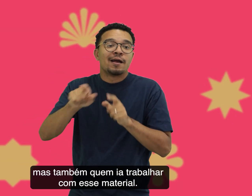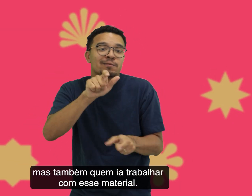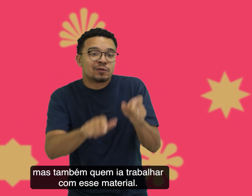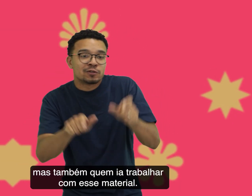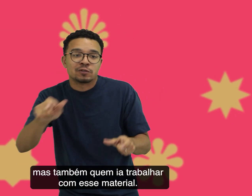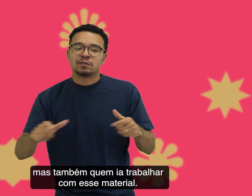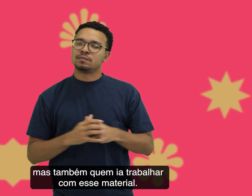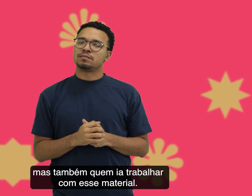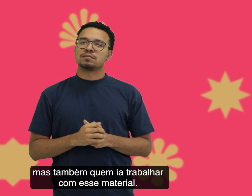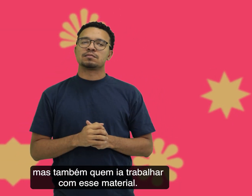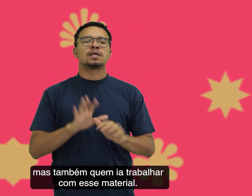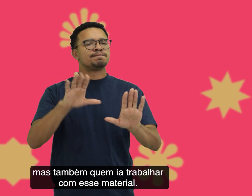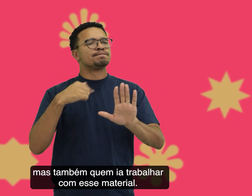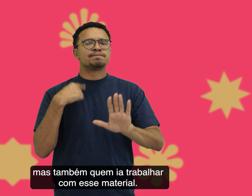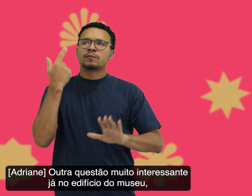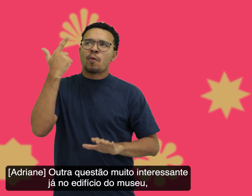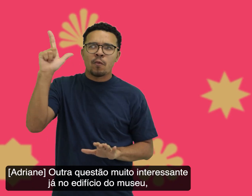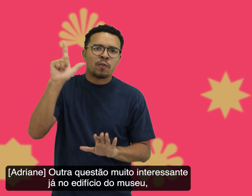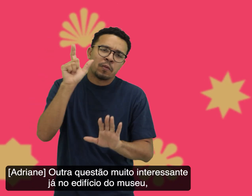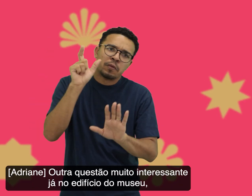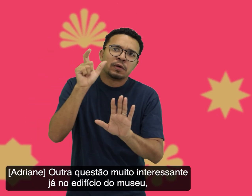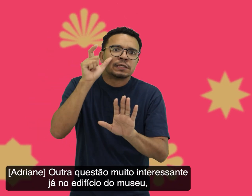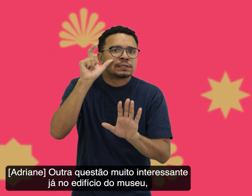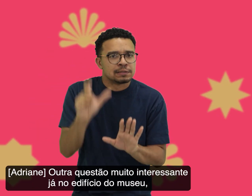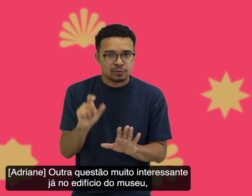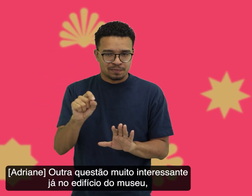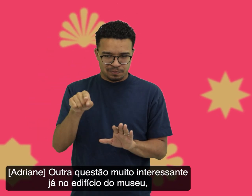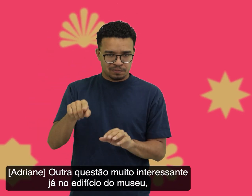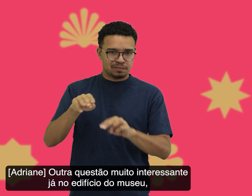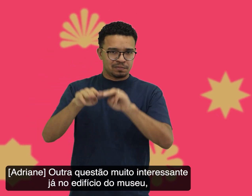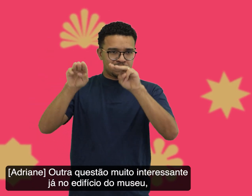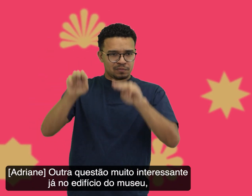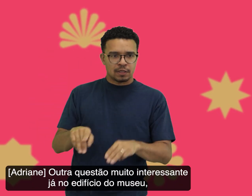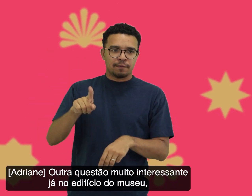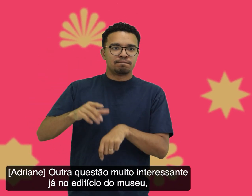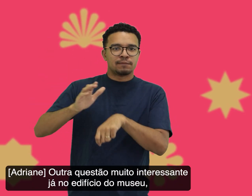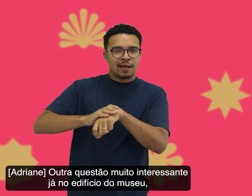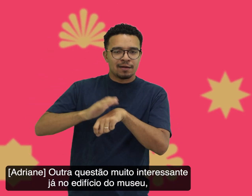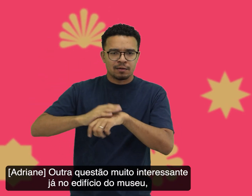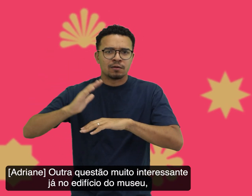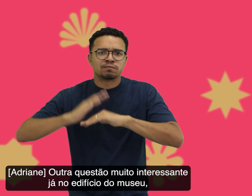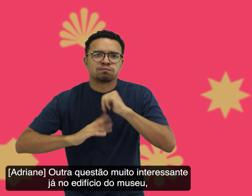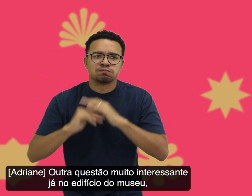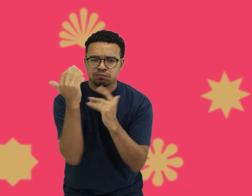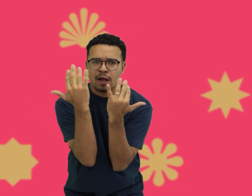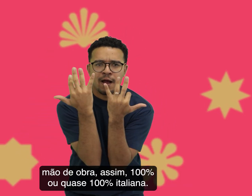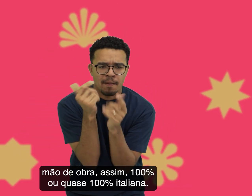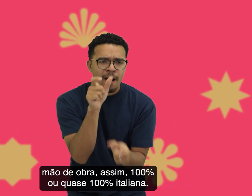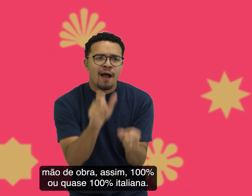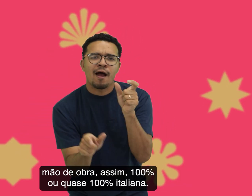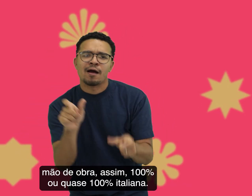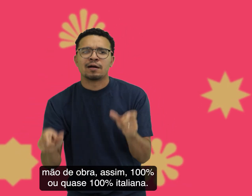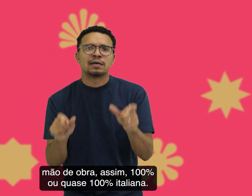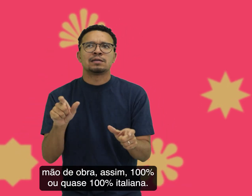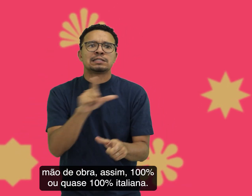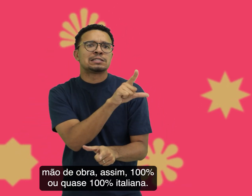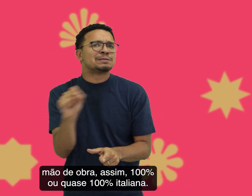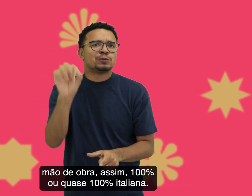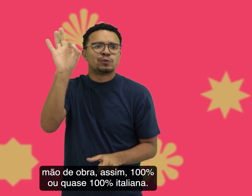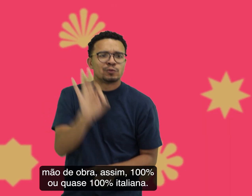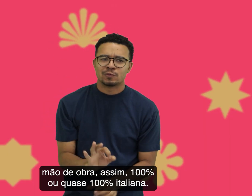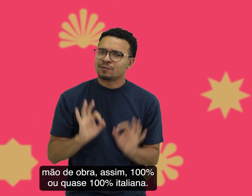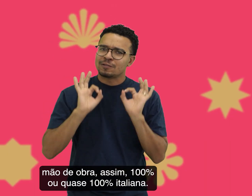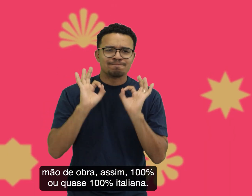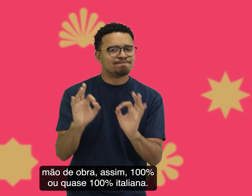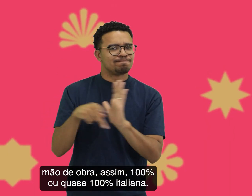mas também quem ia trabalhar com esse material. Outra questão muito interessante, já no edifício do museu, mão de